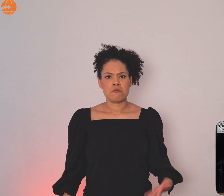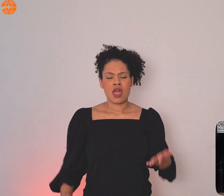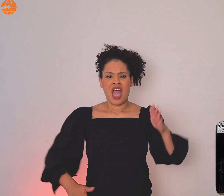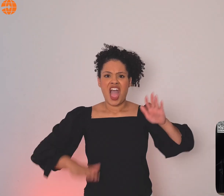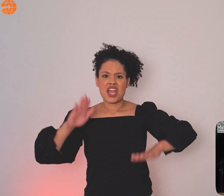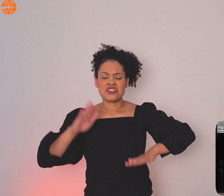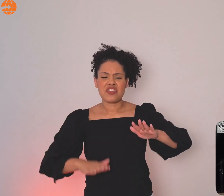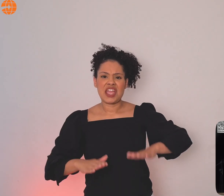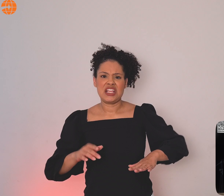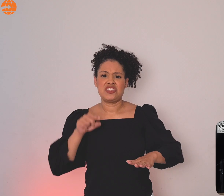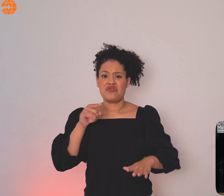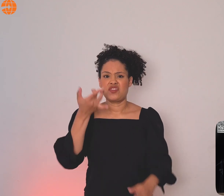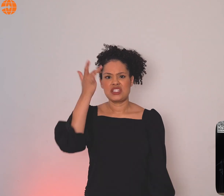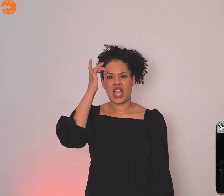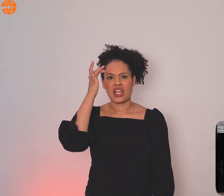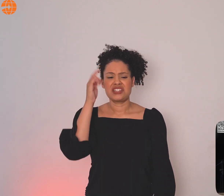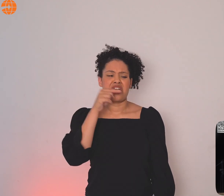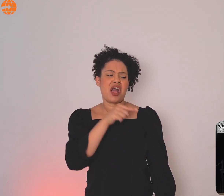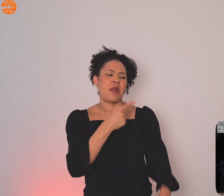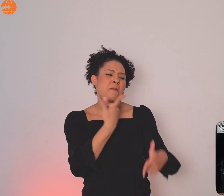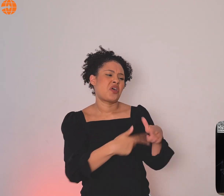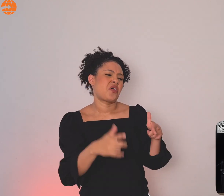Deus não é maior que os seus problemas.